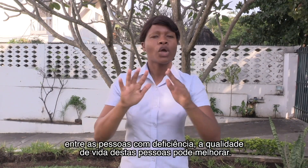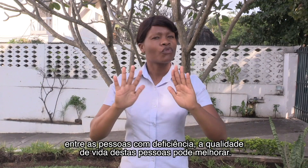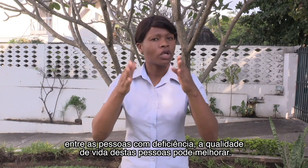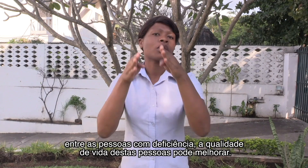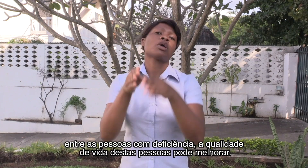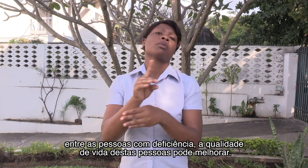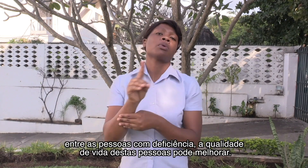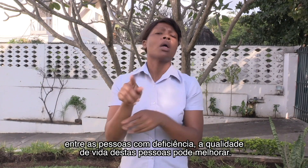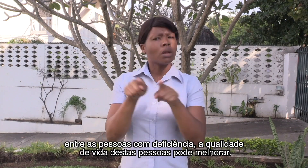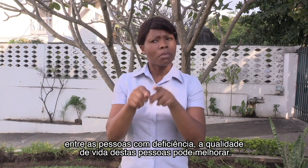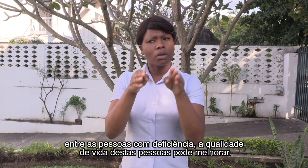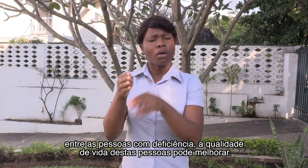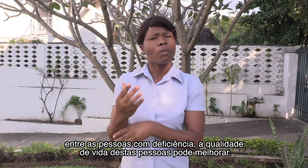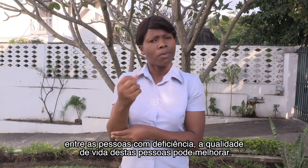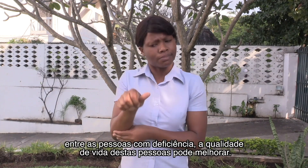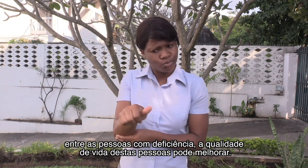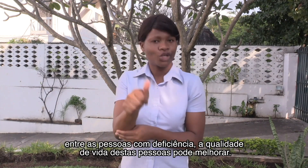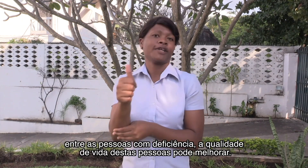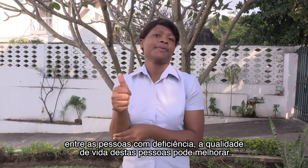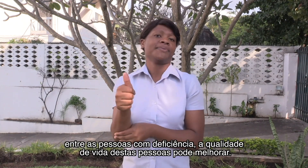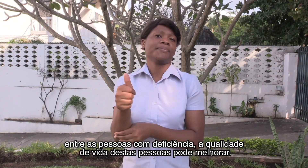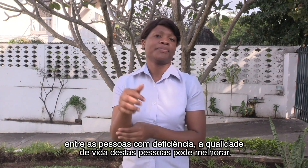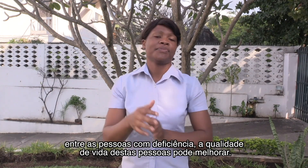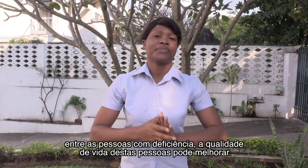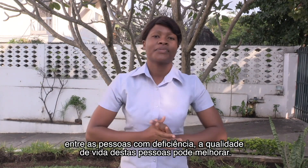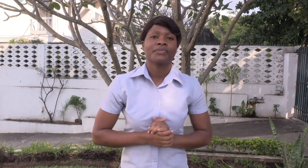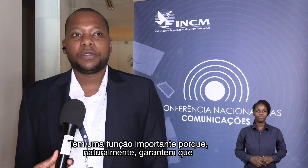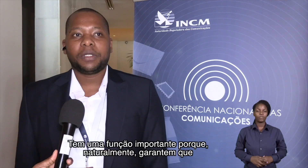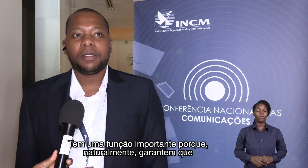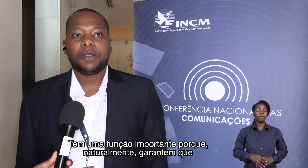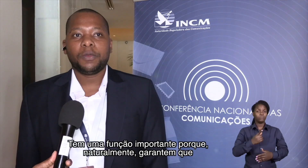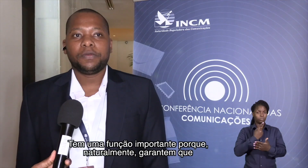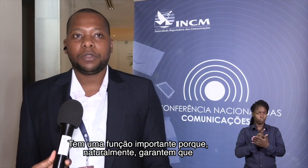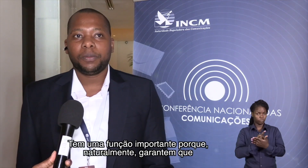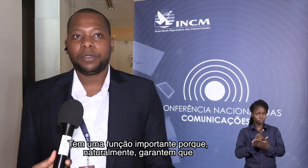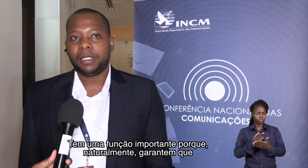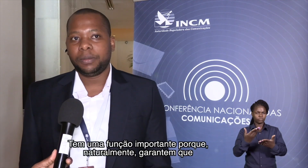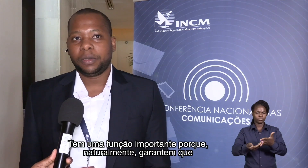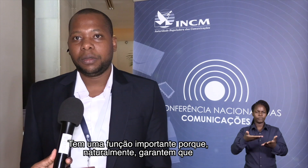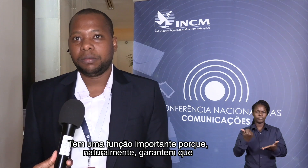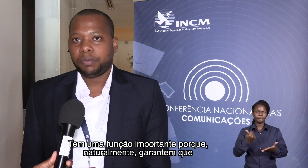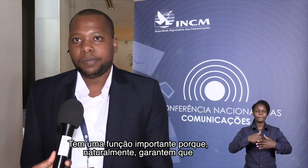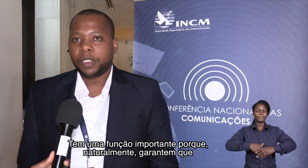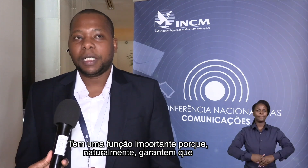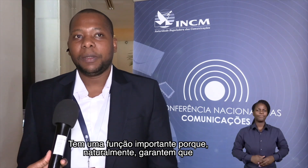deficiência, a qualidade de vida destas pessoas pode melhorar. Tem uma função importante, porque